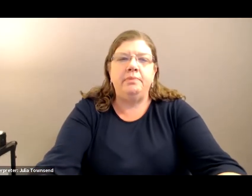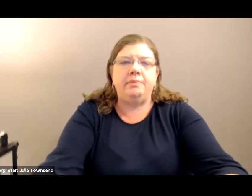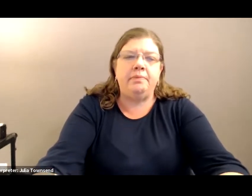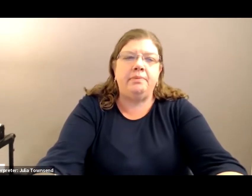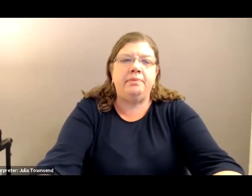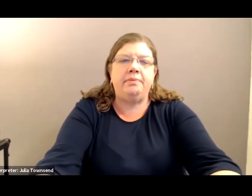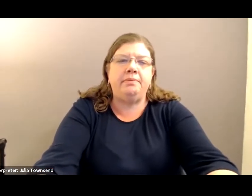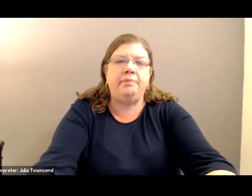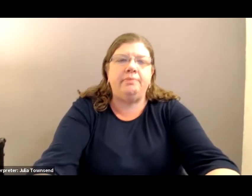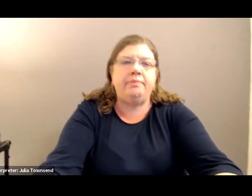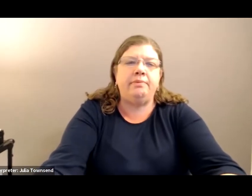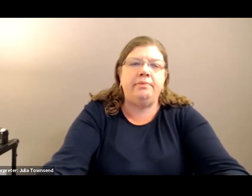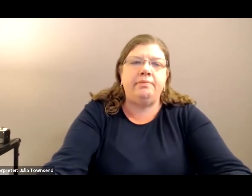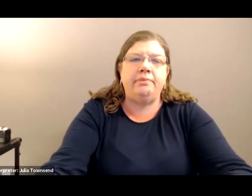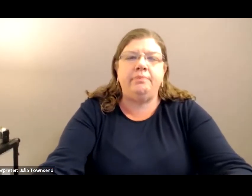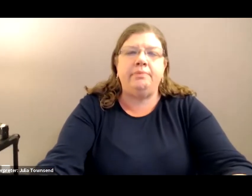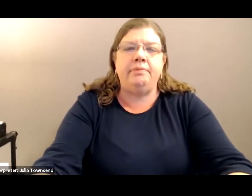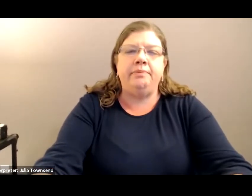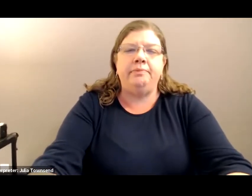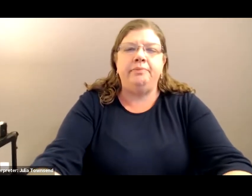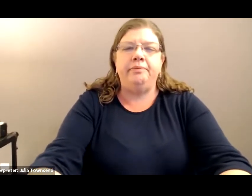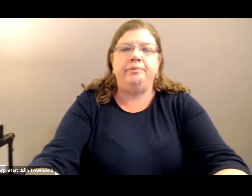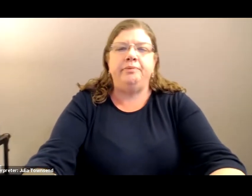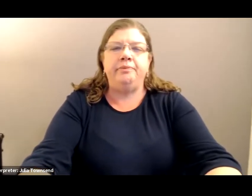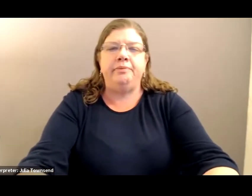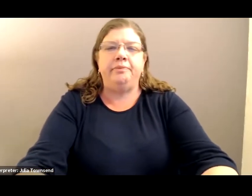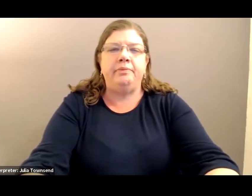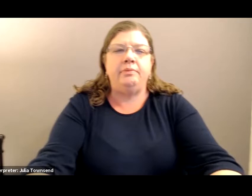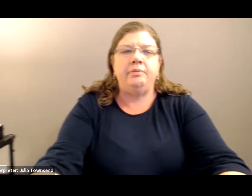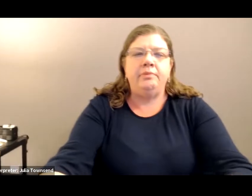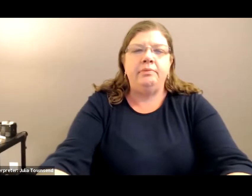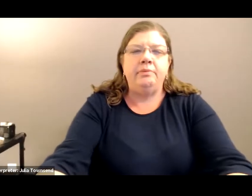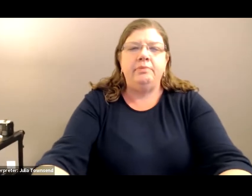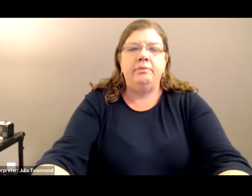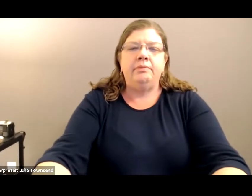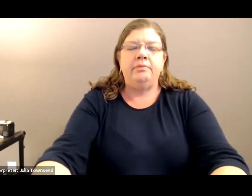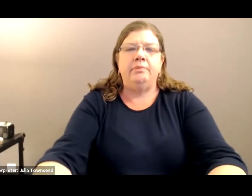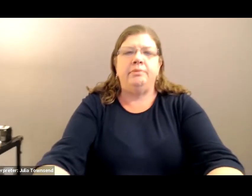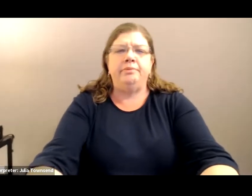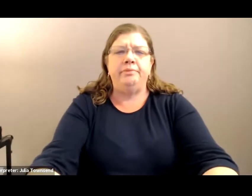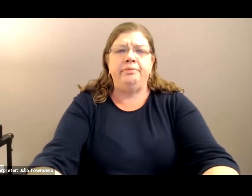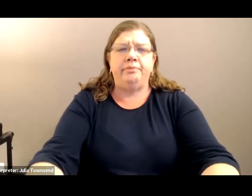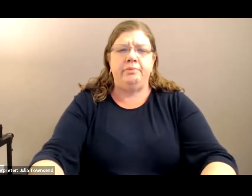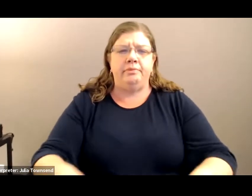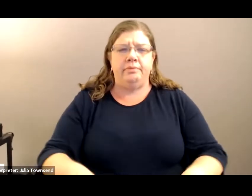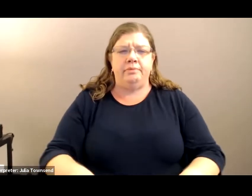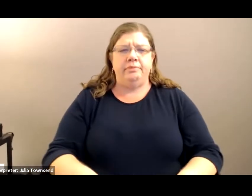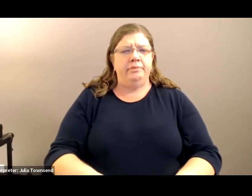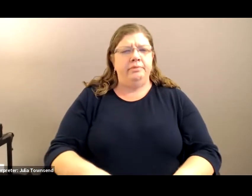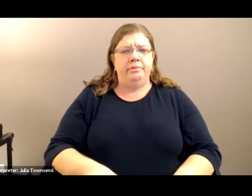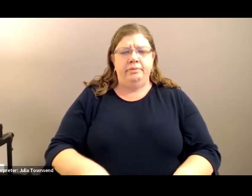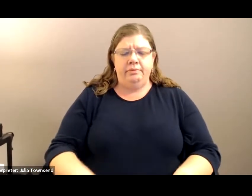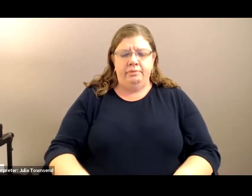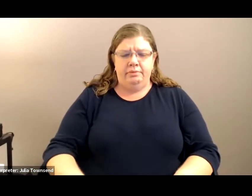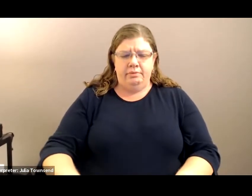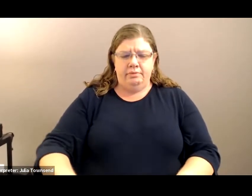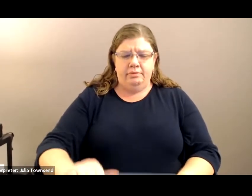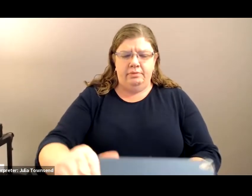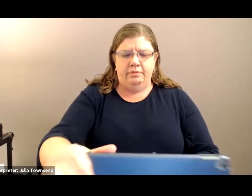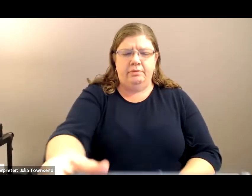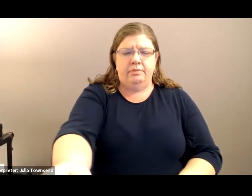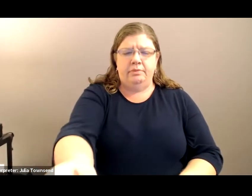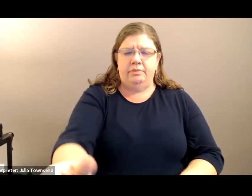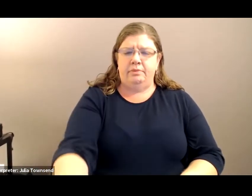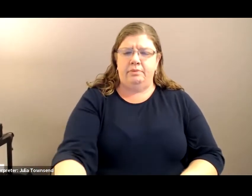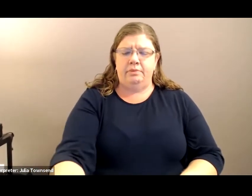bilingüe, tendrá que elegir su idioma para escuchar la interpretación. Si está usando una computadora, verá un icono en la parte inferior de su